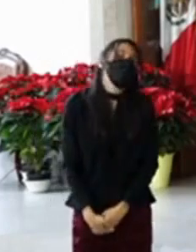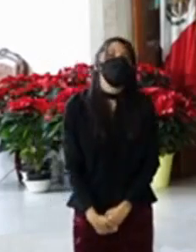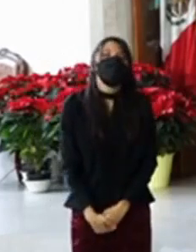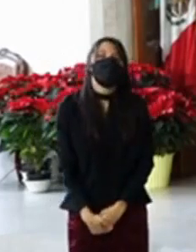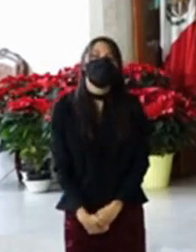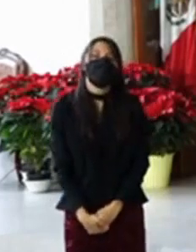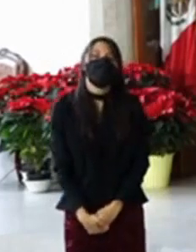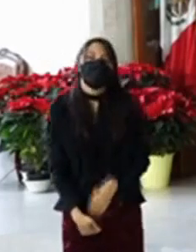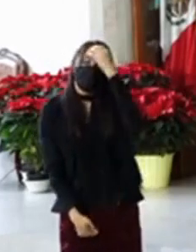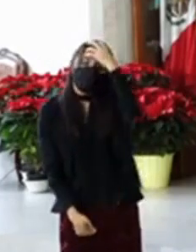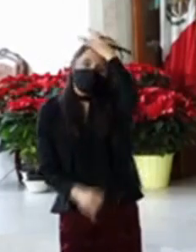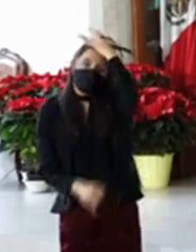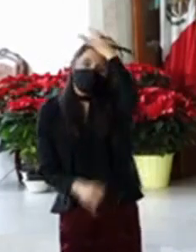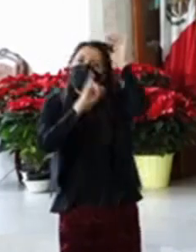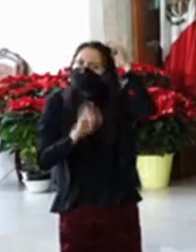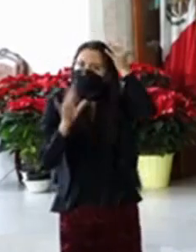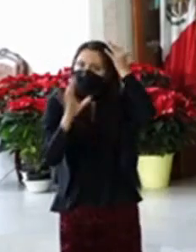San Pablo dice